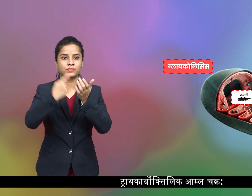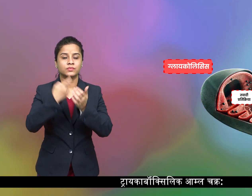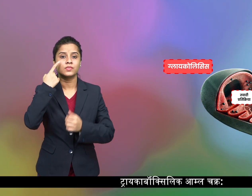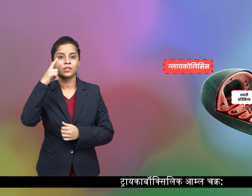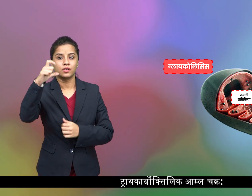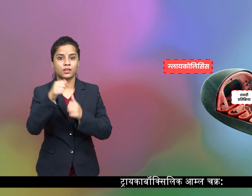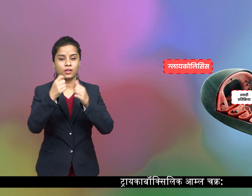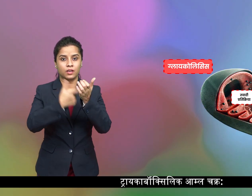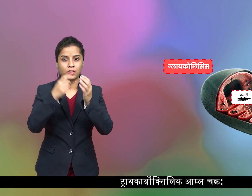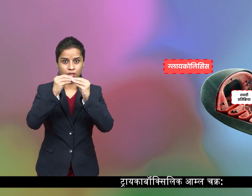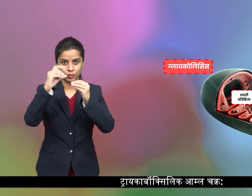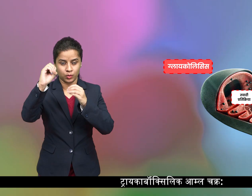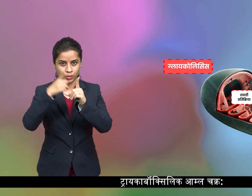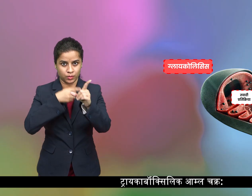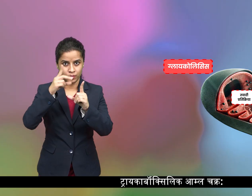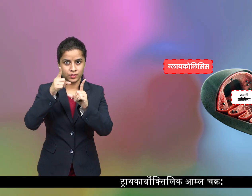ट्रायकार्बॉक्सिलिक आम्लचक्र